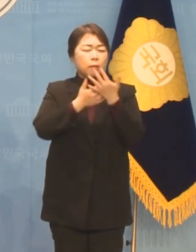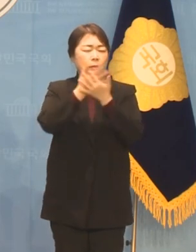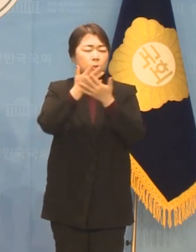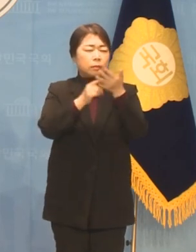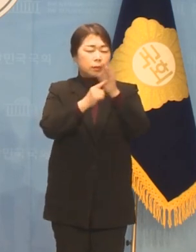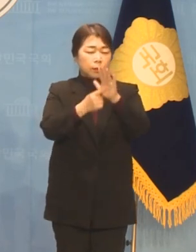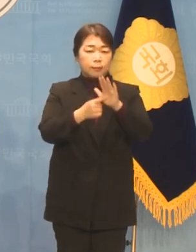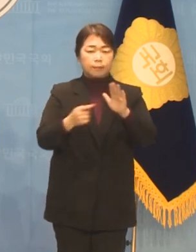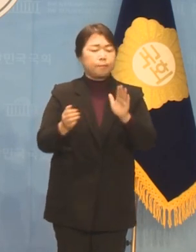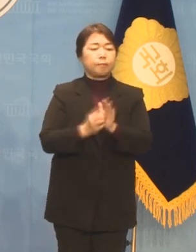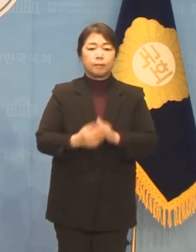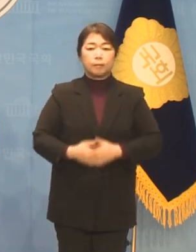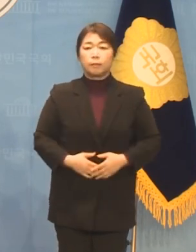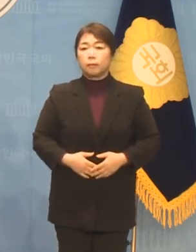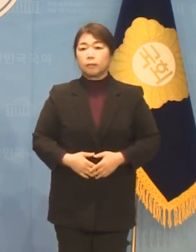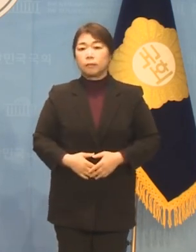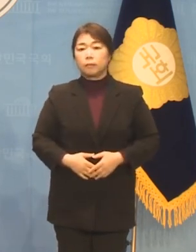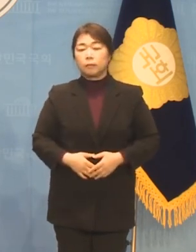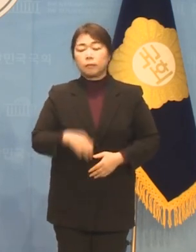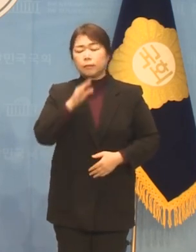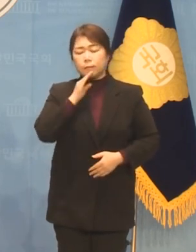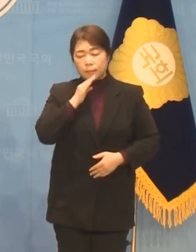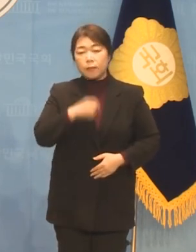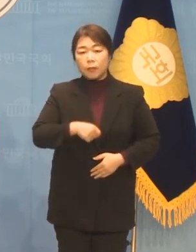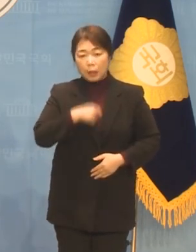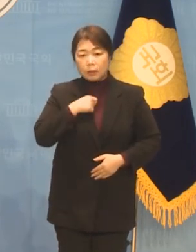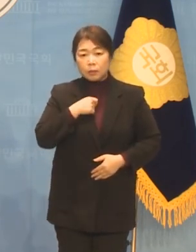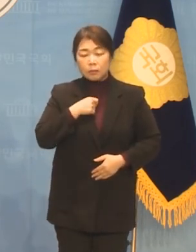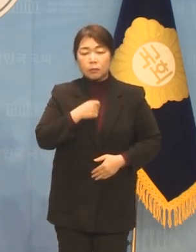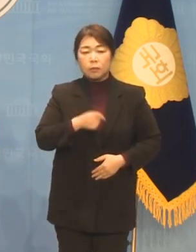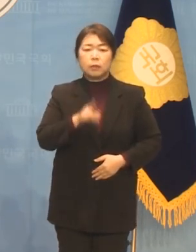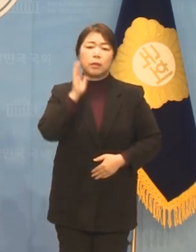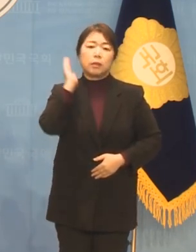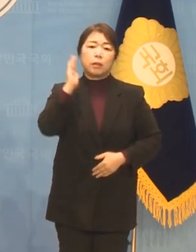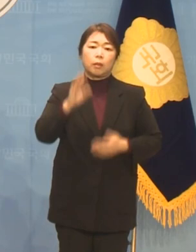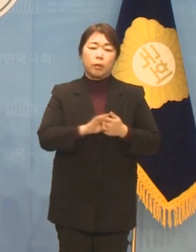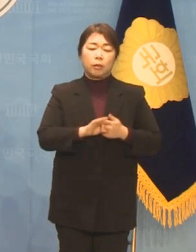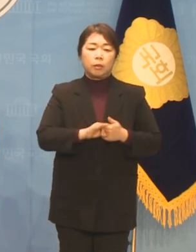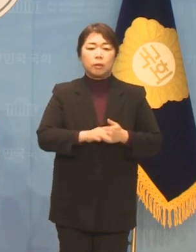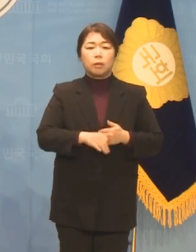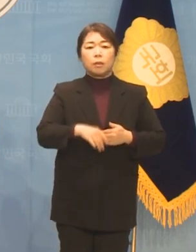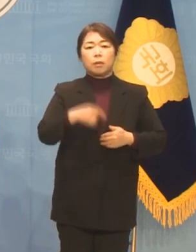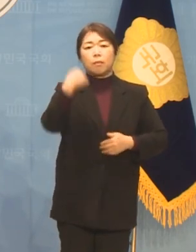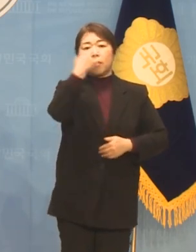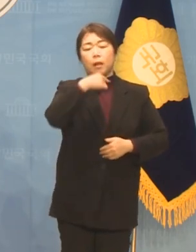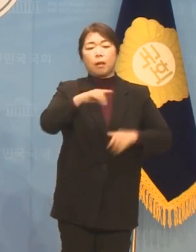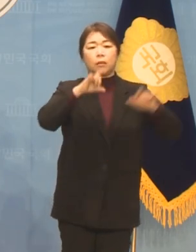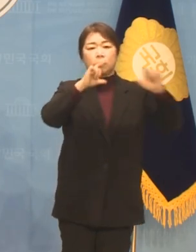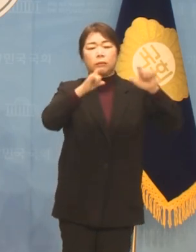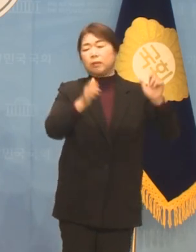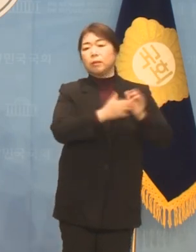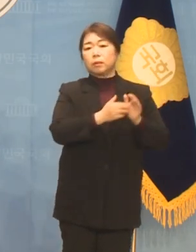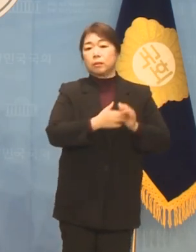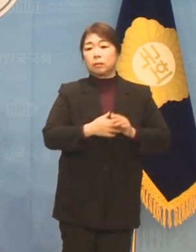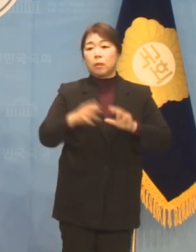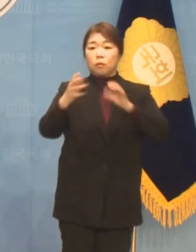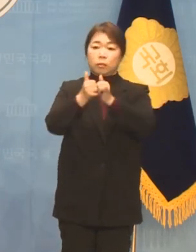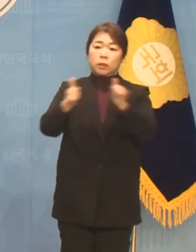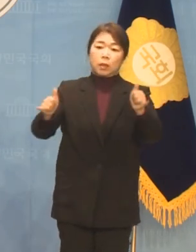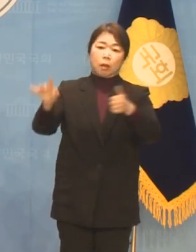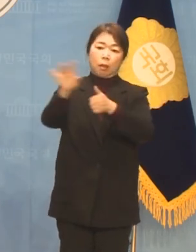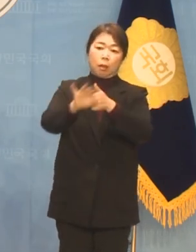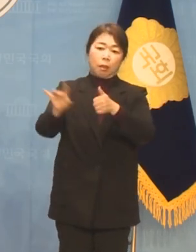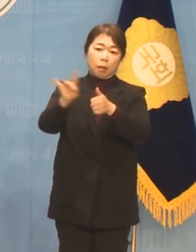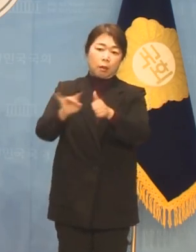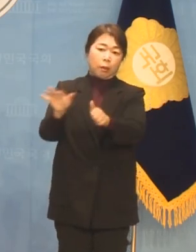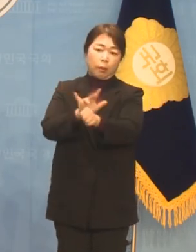되풀이되고 있을 뿐입니다. 사실 더 정확히 말하면 공허한 말 정도가 아니라 국민을